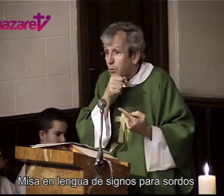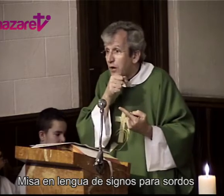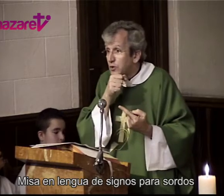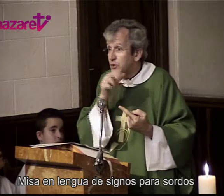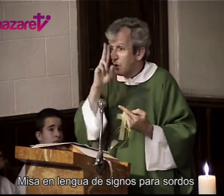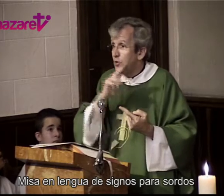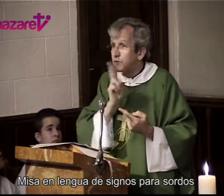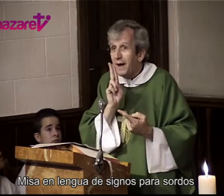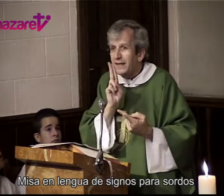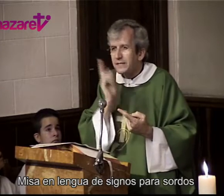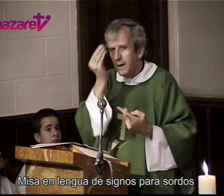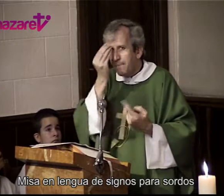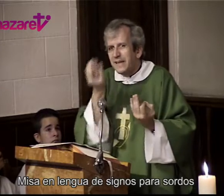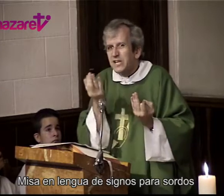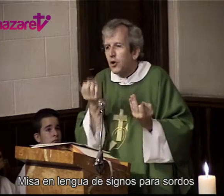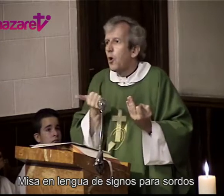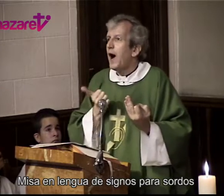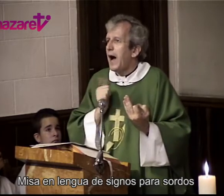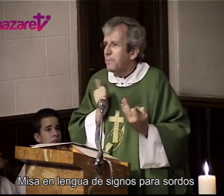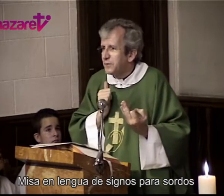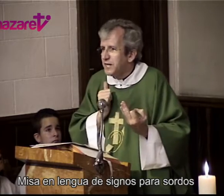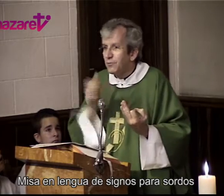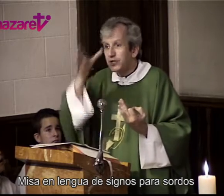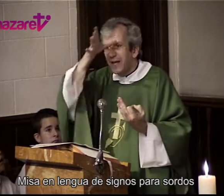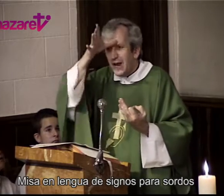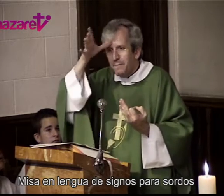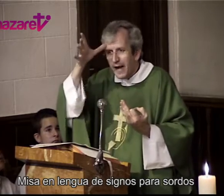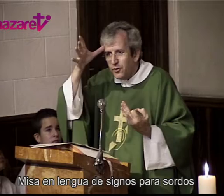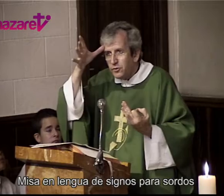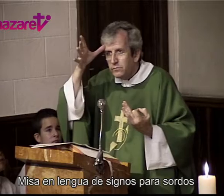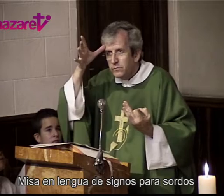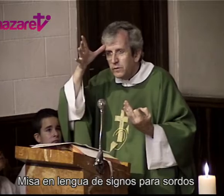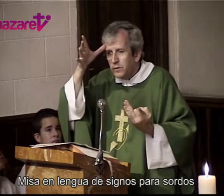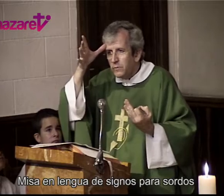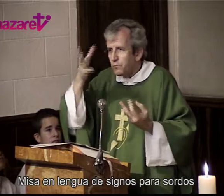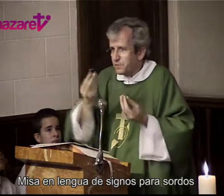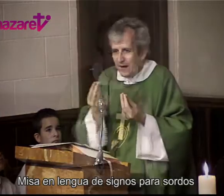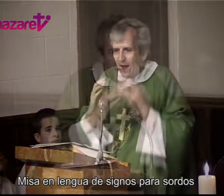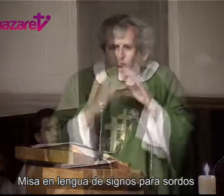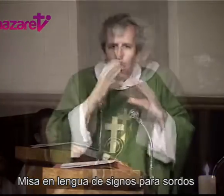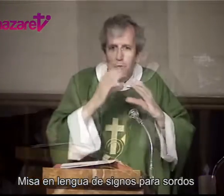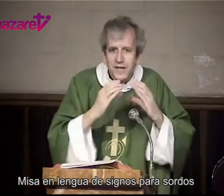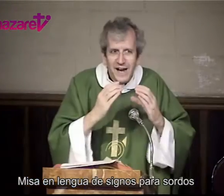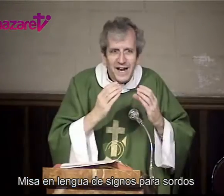abuelos, los padres, piensen cómo aprovechamos el verano, pues para comunicar,